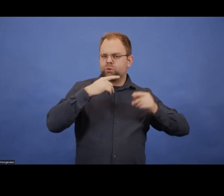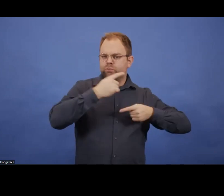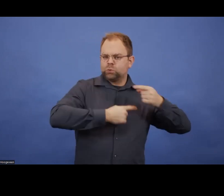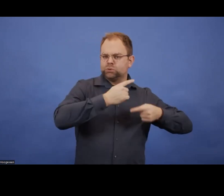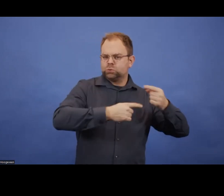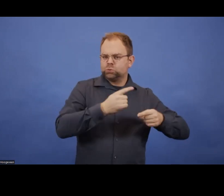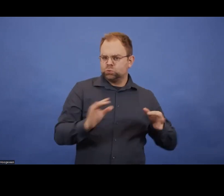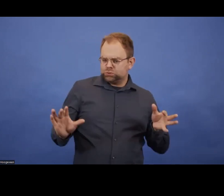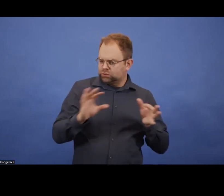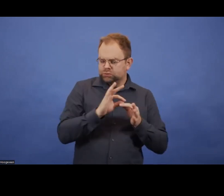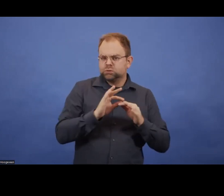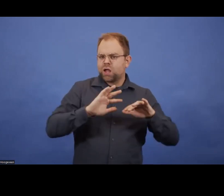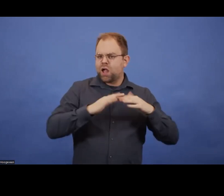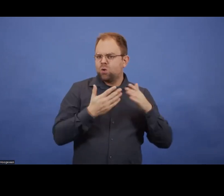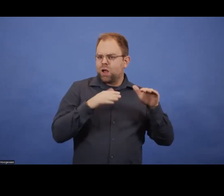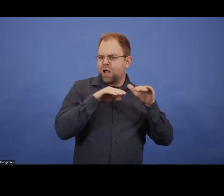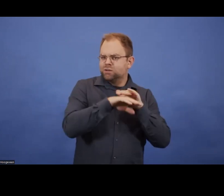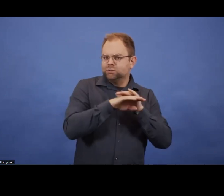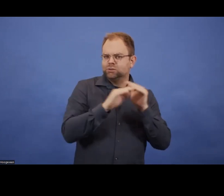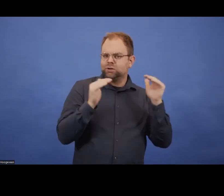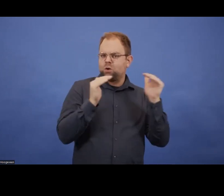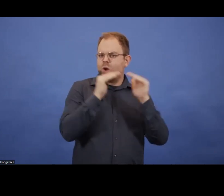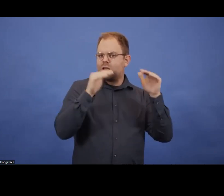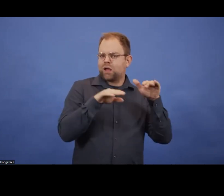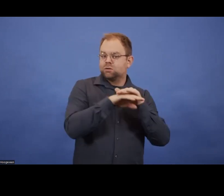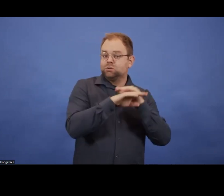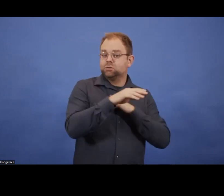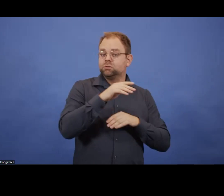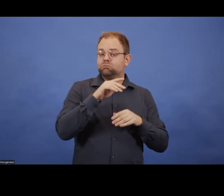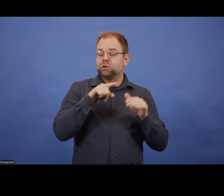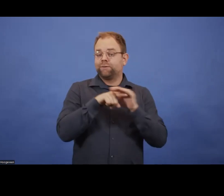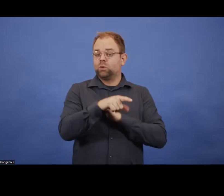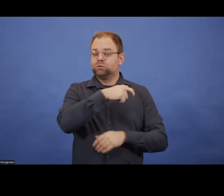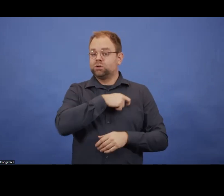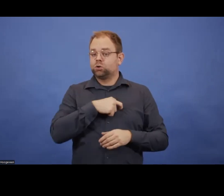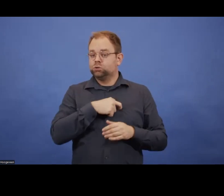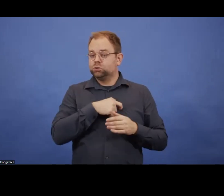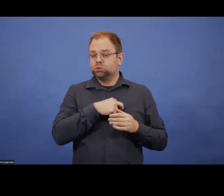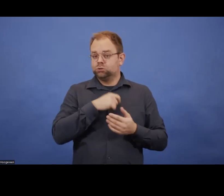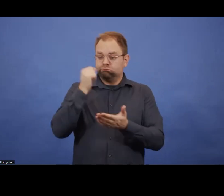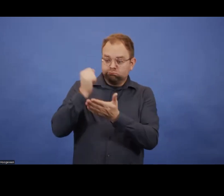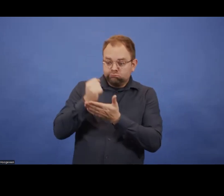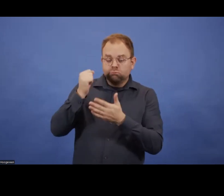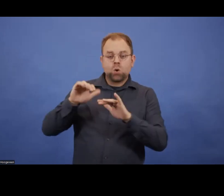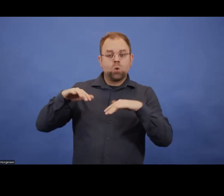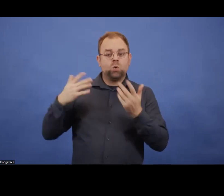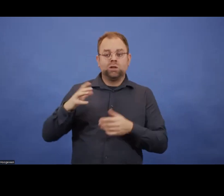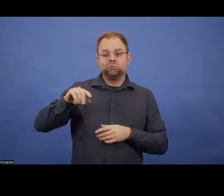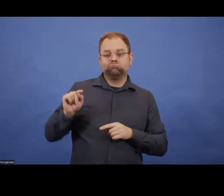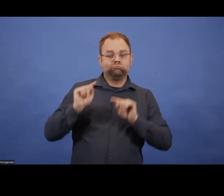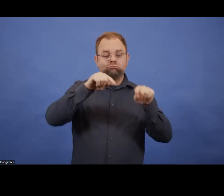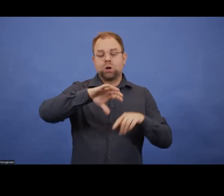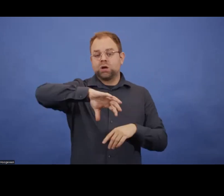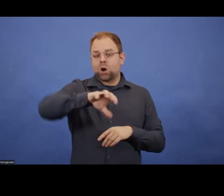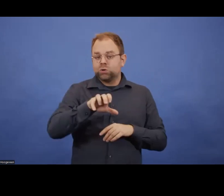del proceso de petición de asilo, qué es lo que se debe hacer, en qué país en